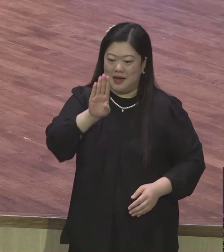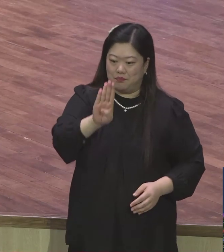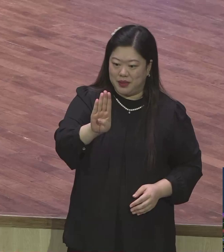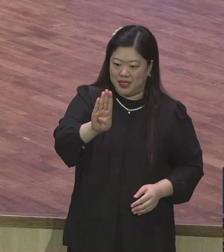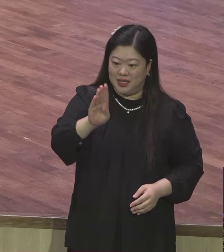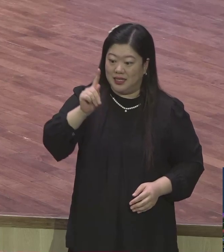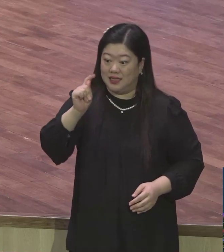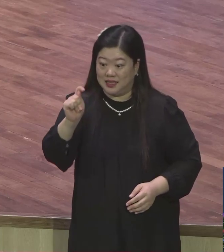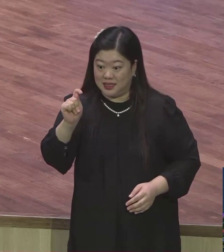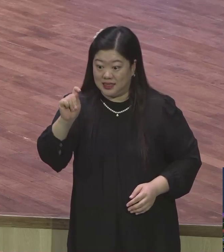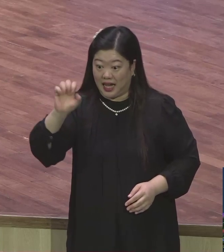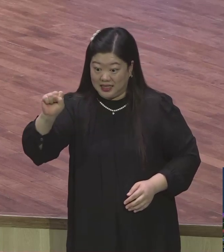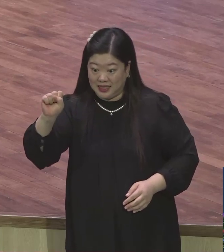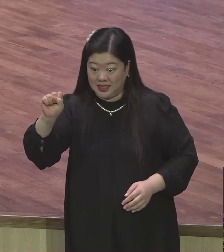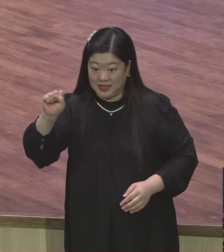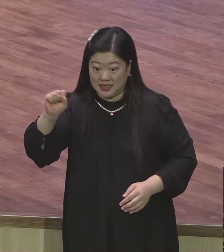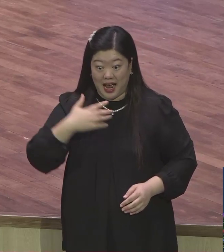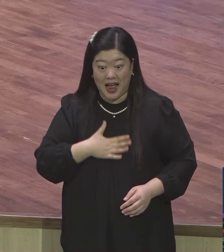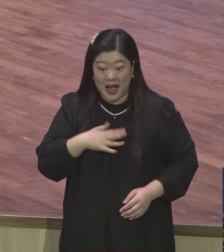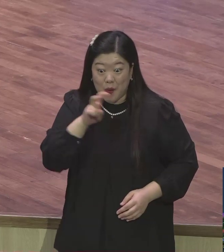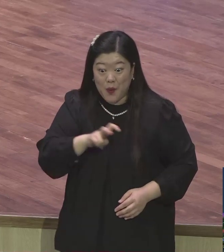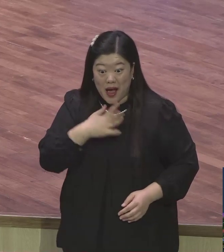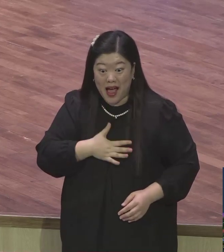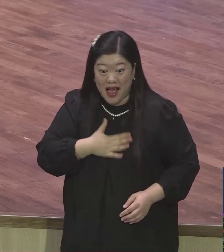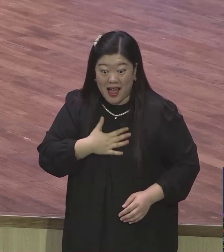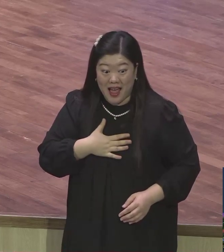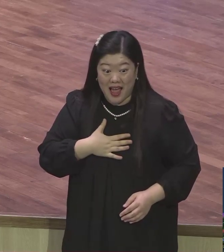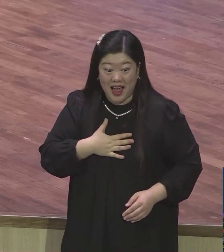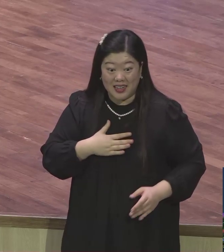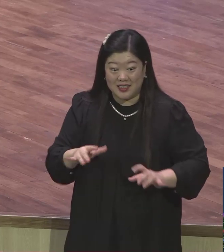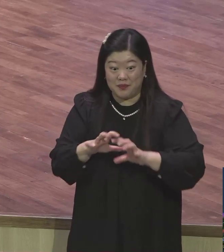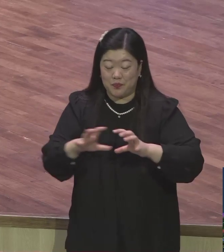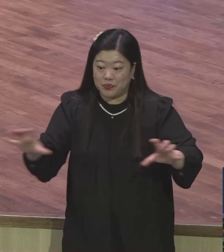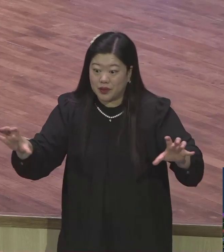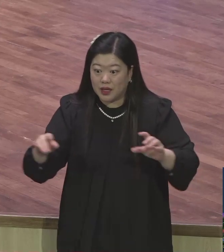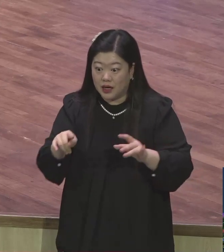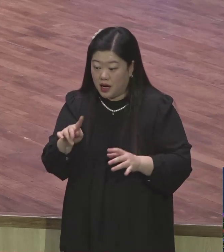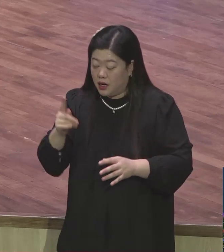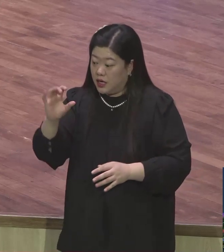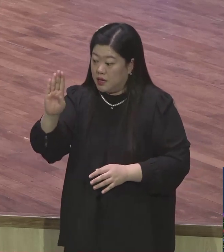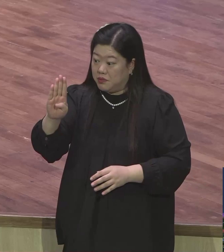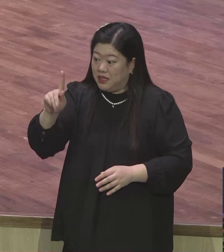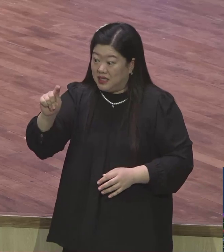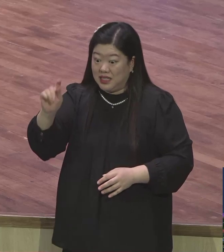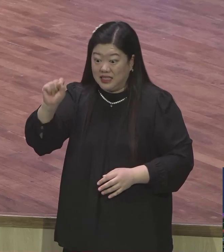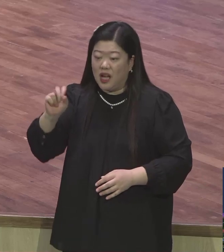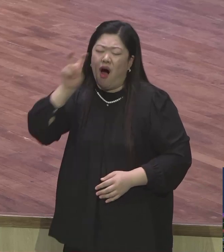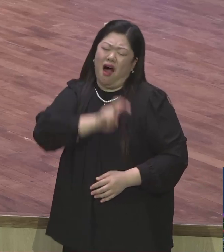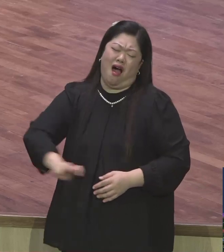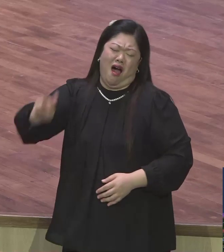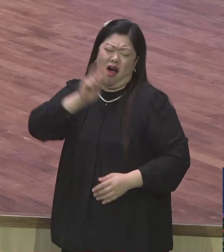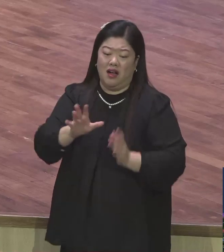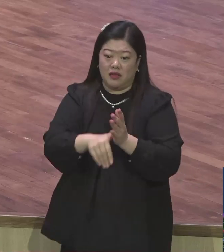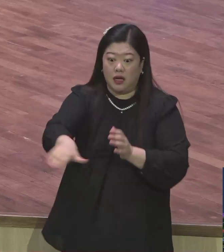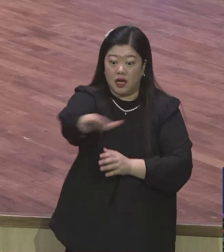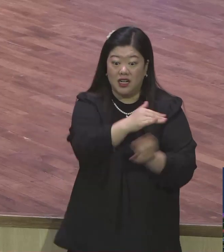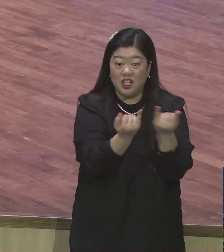쓰고. 그게 그리스도가 있습니까? 그게 무슨 복음이 있습니까? BTS라